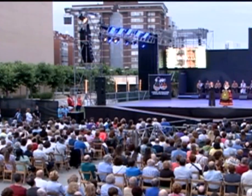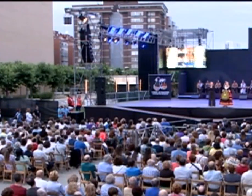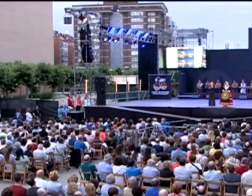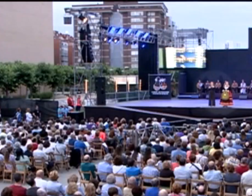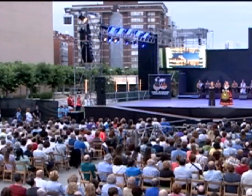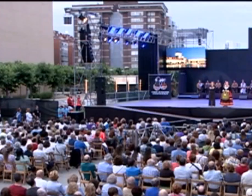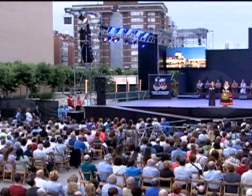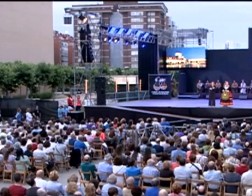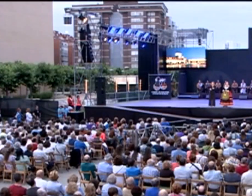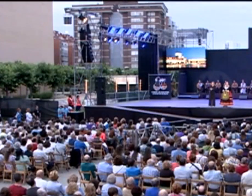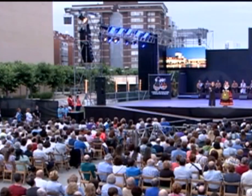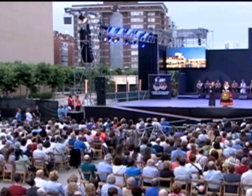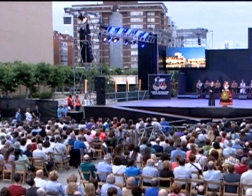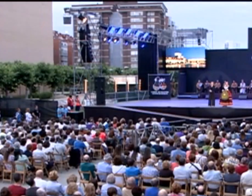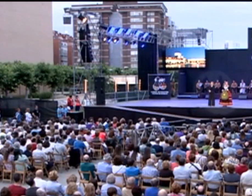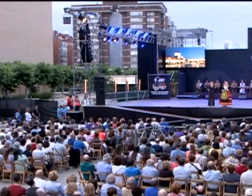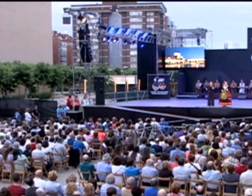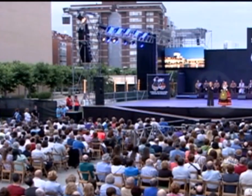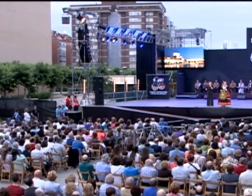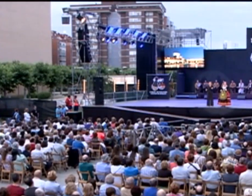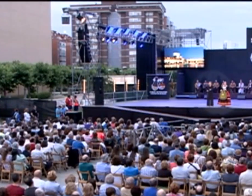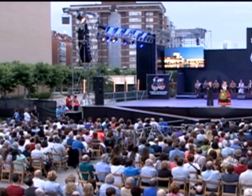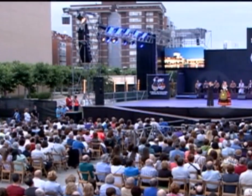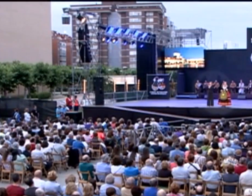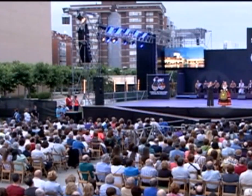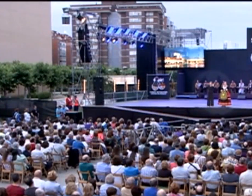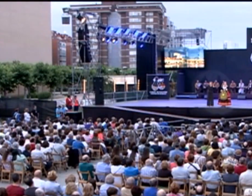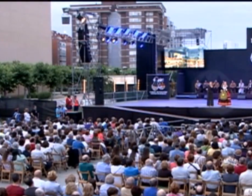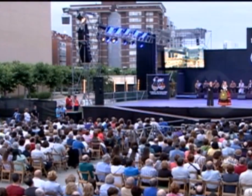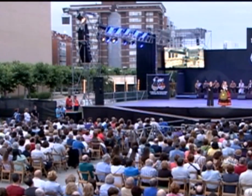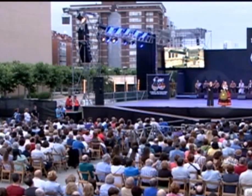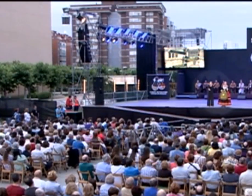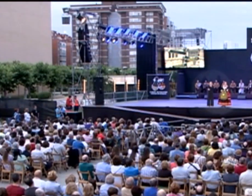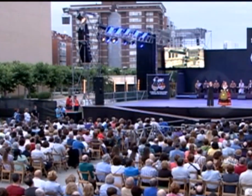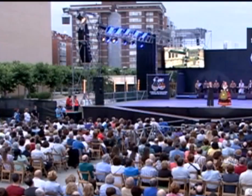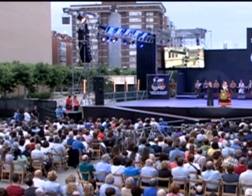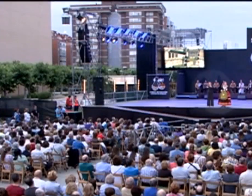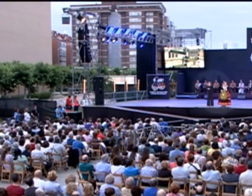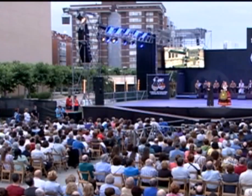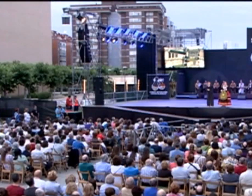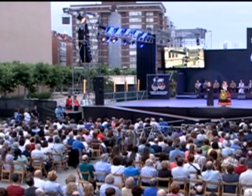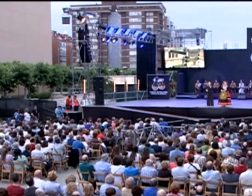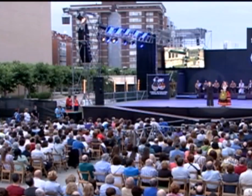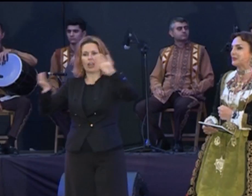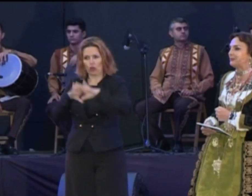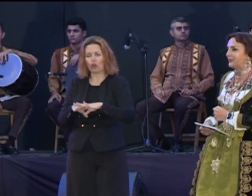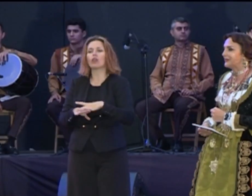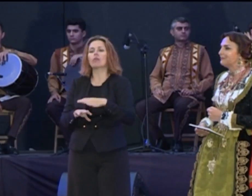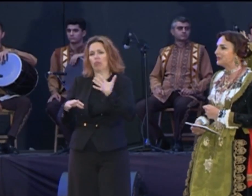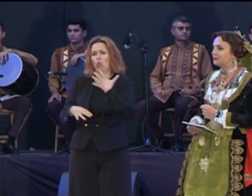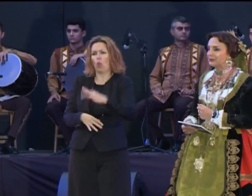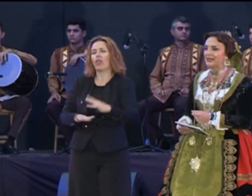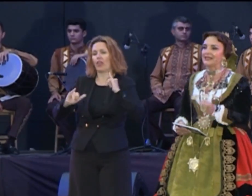tanto al público y tanto nos gustan. Yo no les voy a contar nada más, simplemente les voy a dejar disfrutar, porque esta noche sí que vamos a